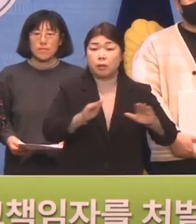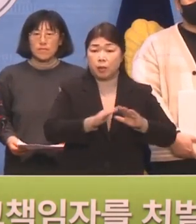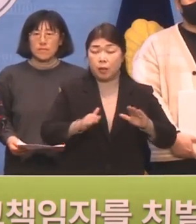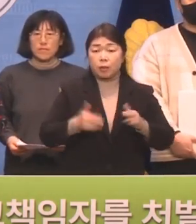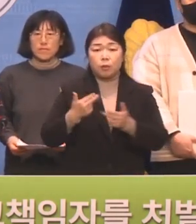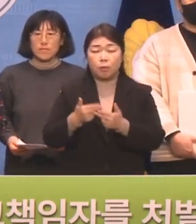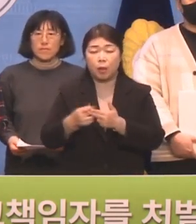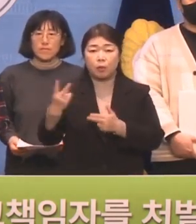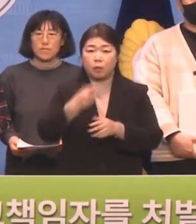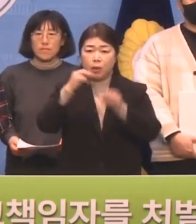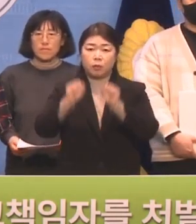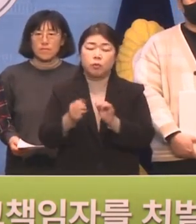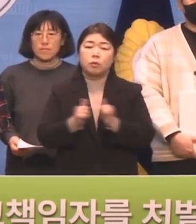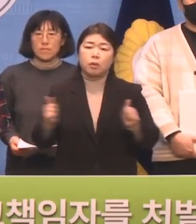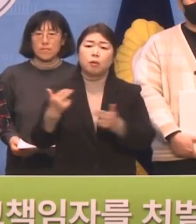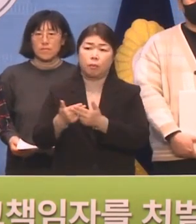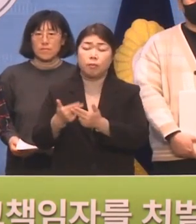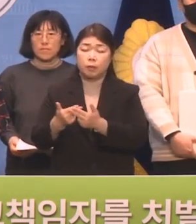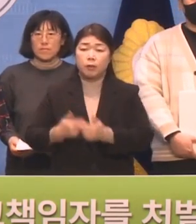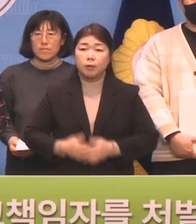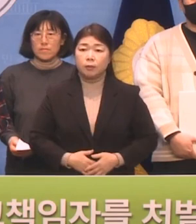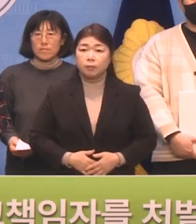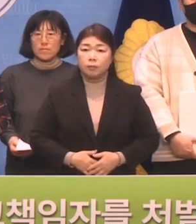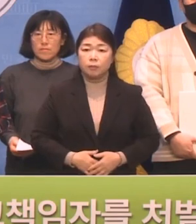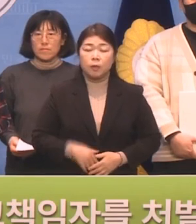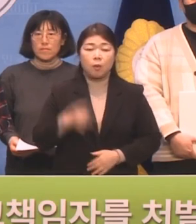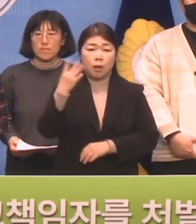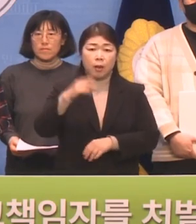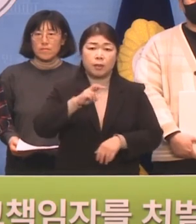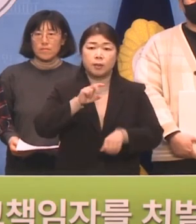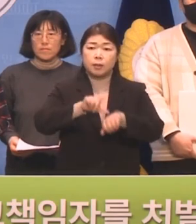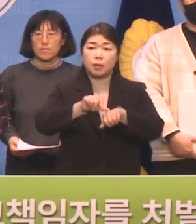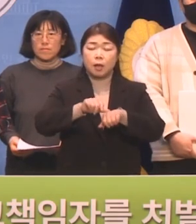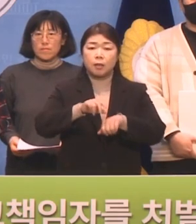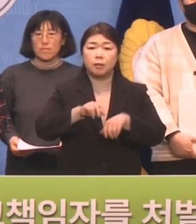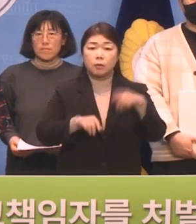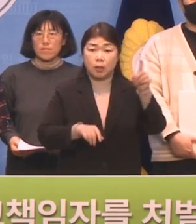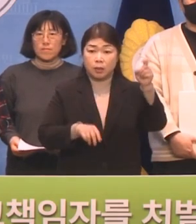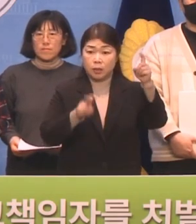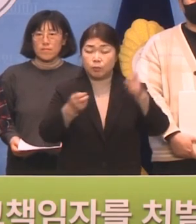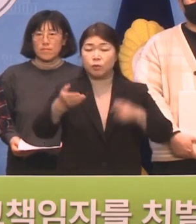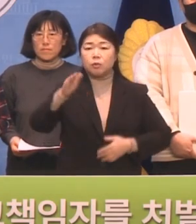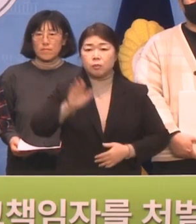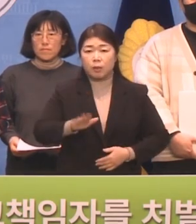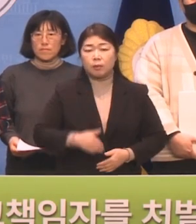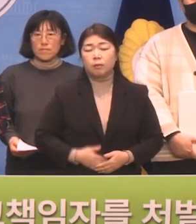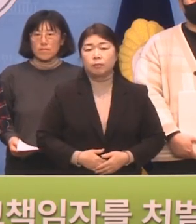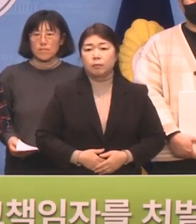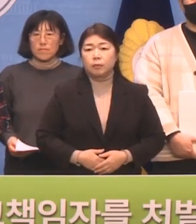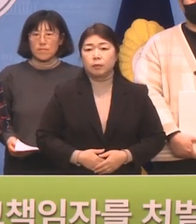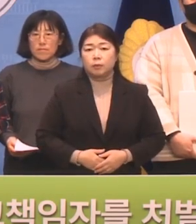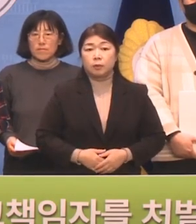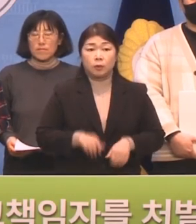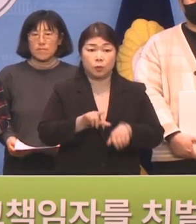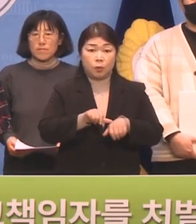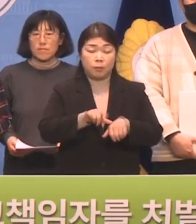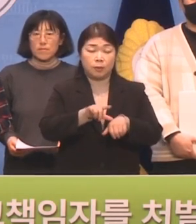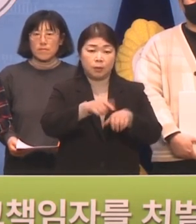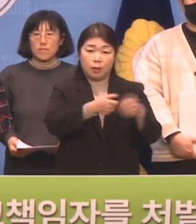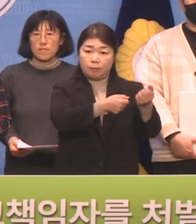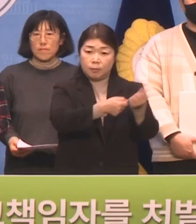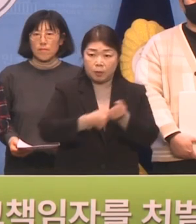생존자협의회에서 왔습니다. 워낙 기자회견을 20분에 저희가 예약이 되어 있는데요. 저희가 일정보다 조금